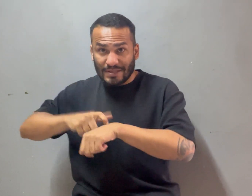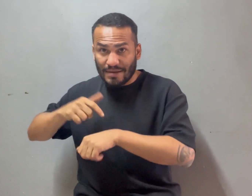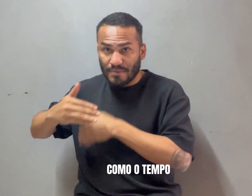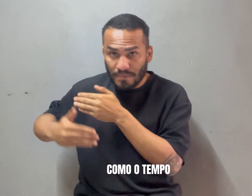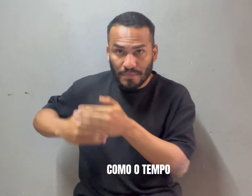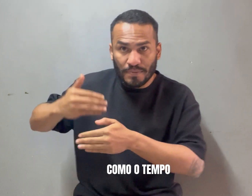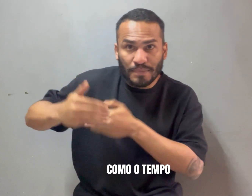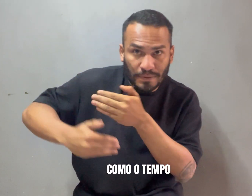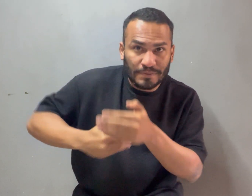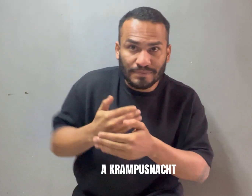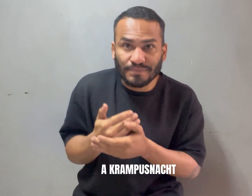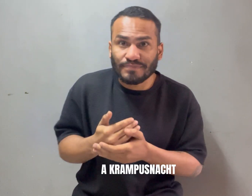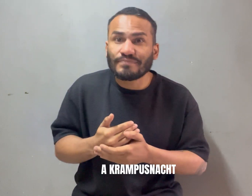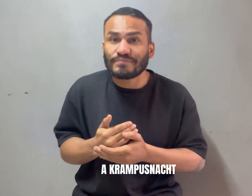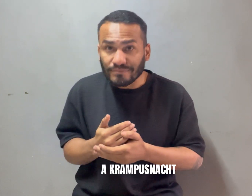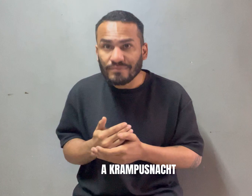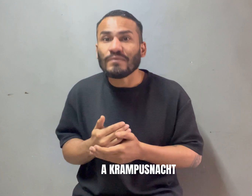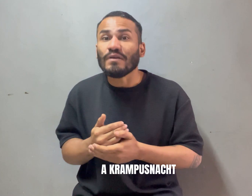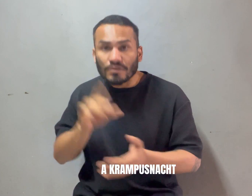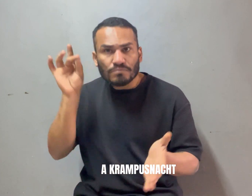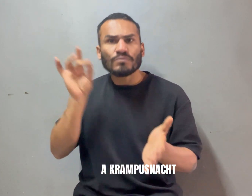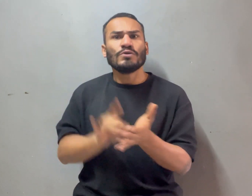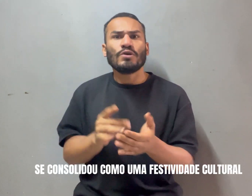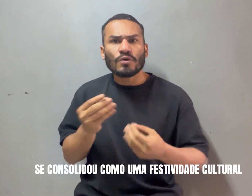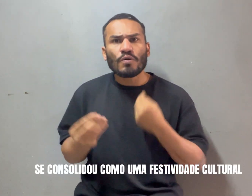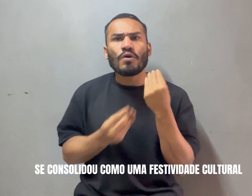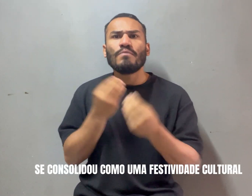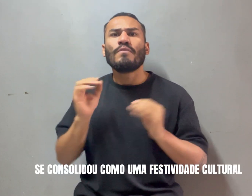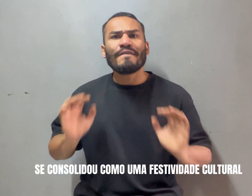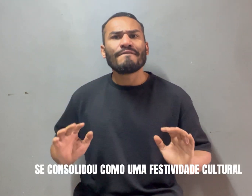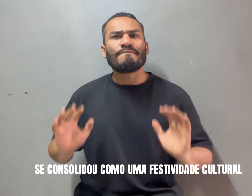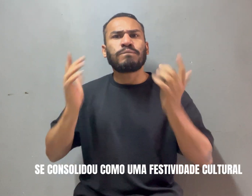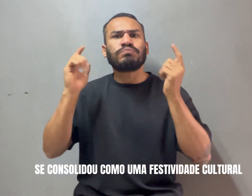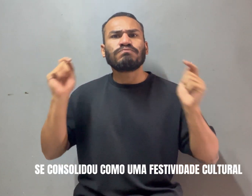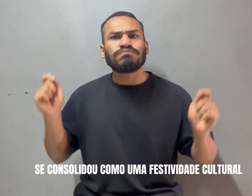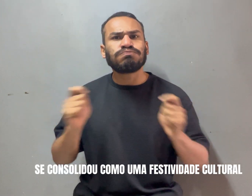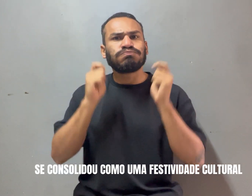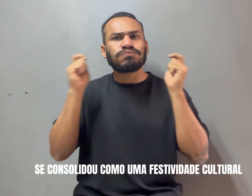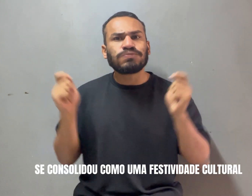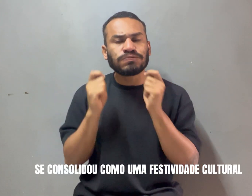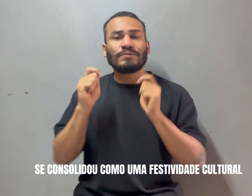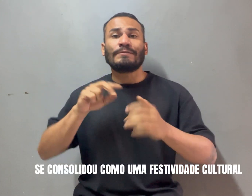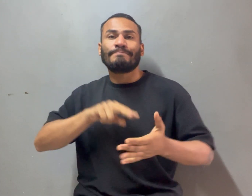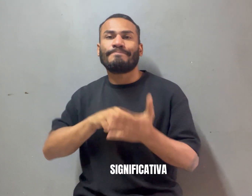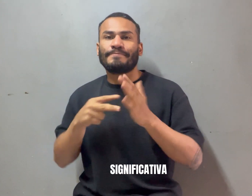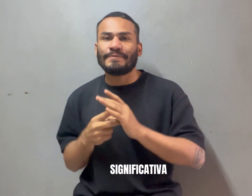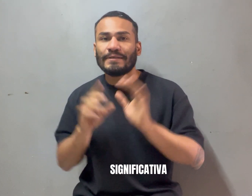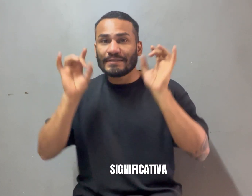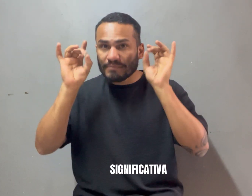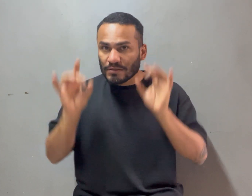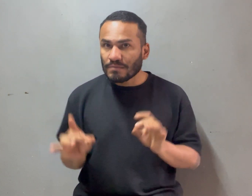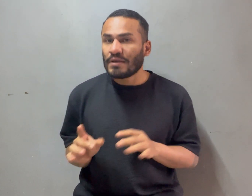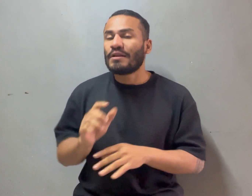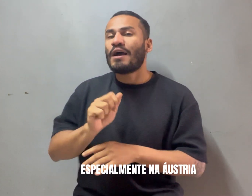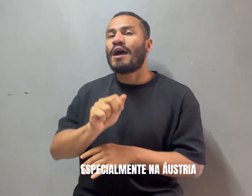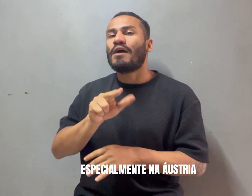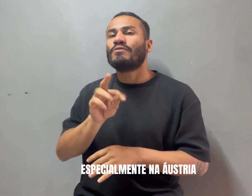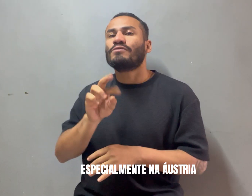Com o tempo, a Krampusnacht se consolidou como uma festividade cultural significativa, especialmente na